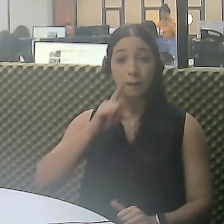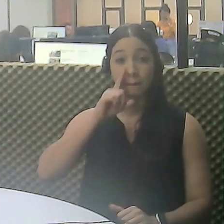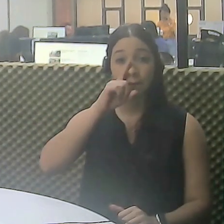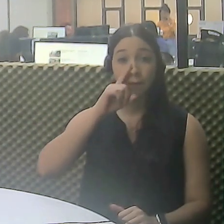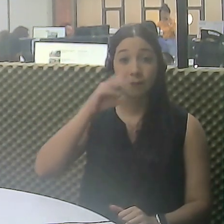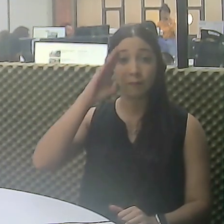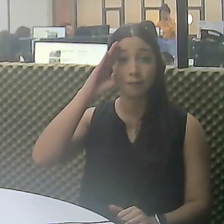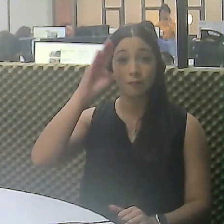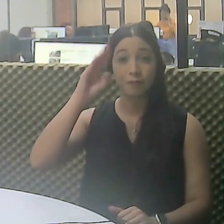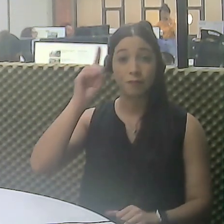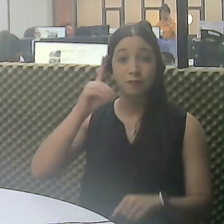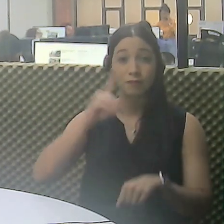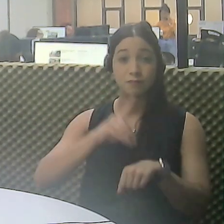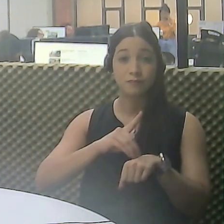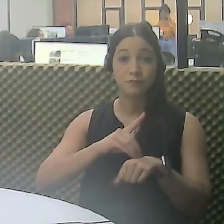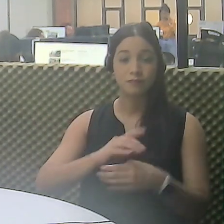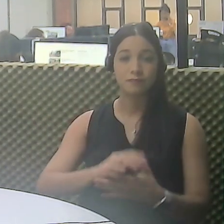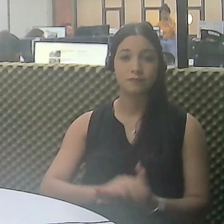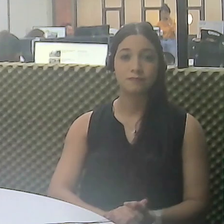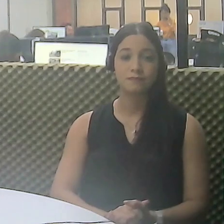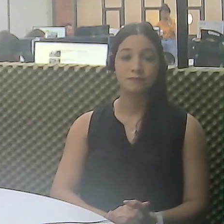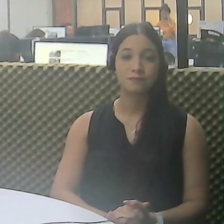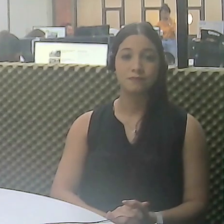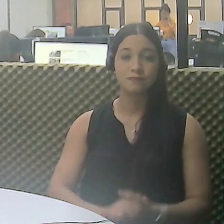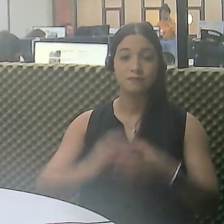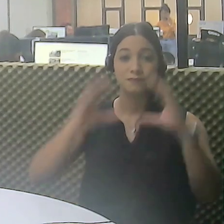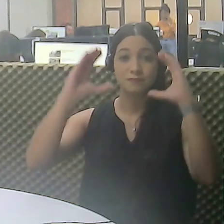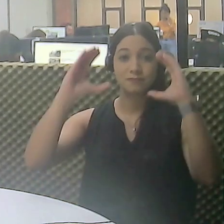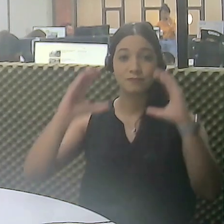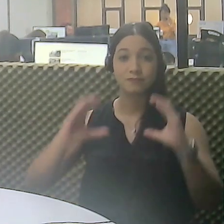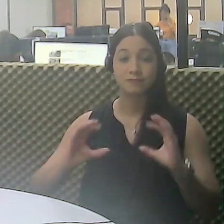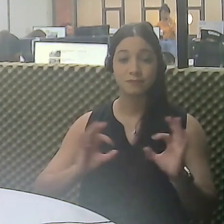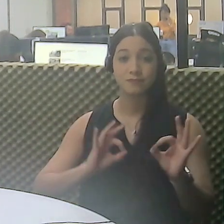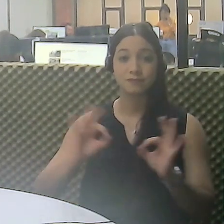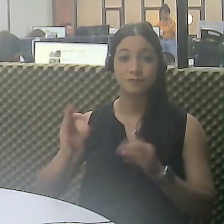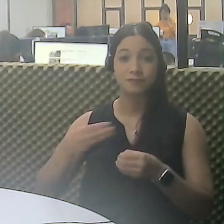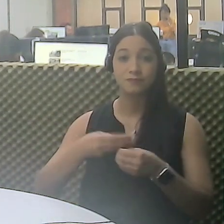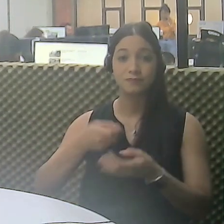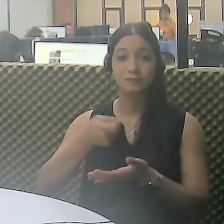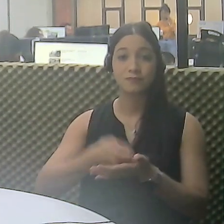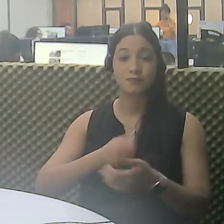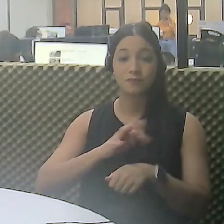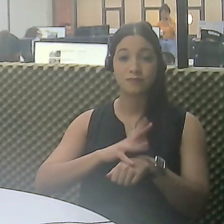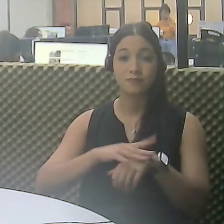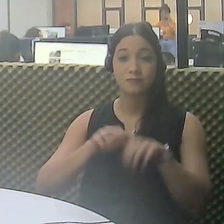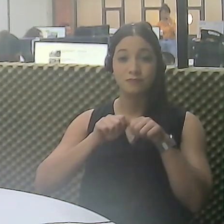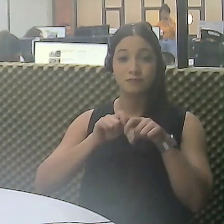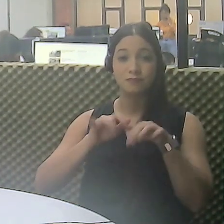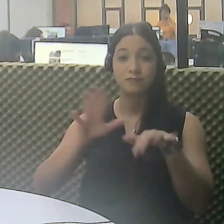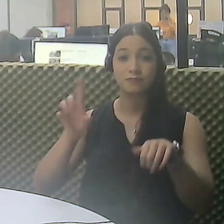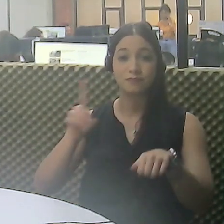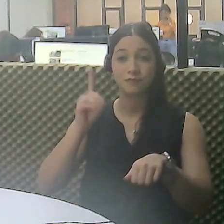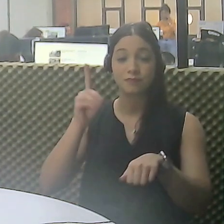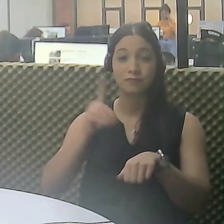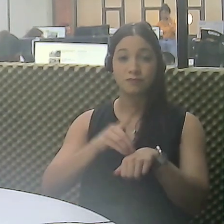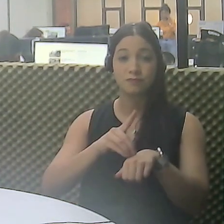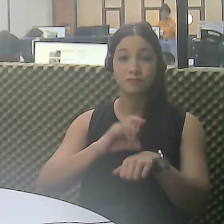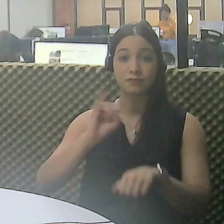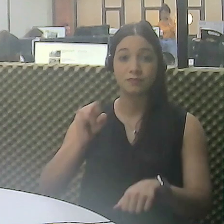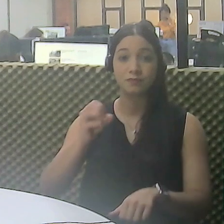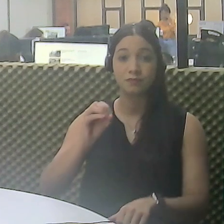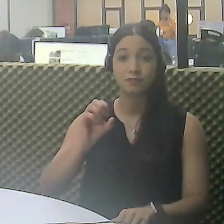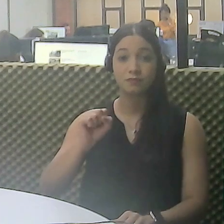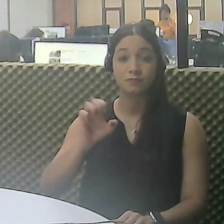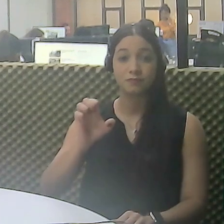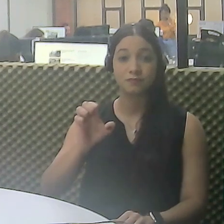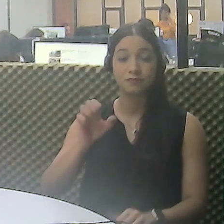da presença do foco do mosquito. Já o coordenador do Programa Municipal de Combate às Doenças Transmitidas pelo Aedes, José Humberto